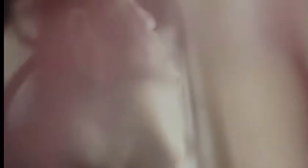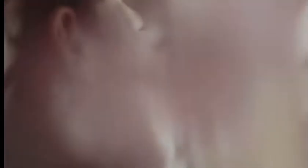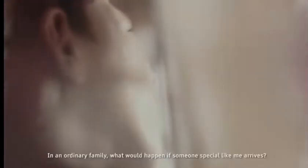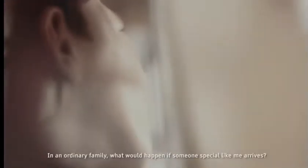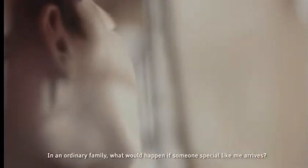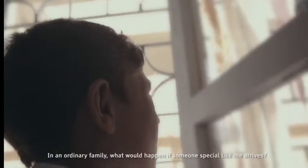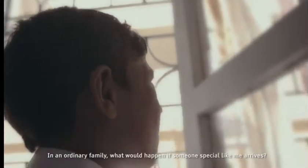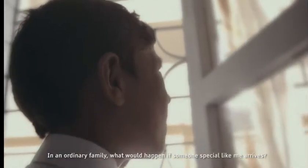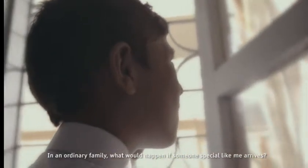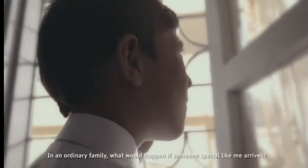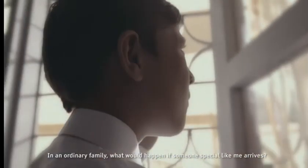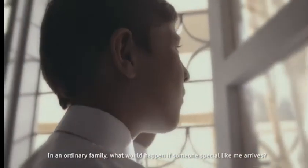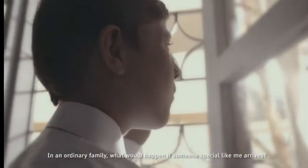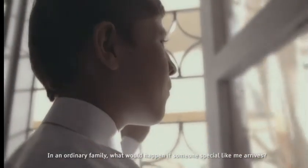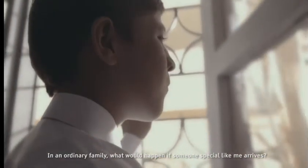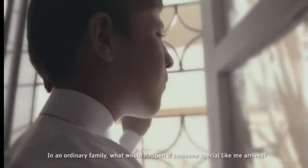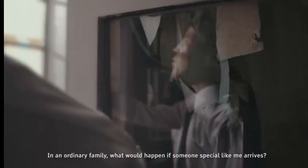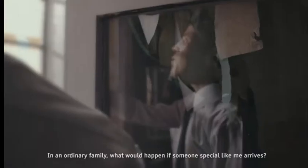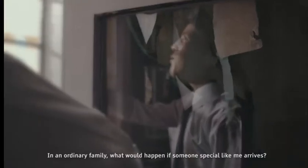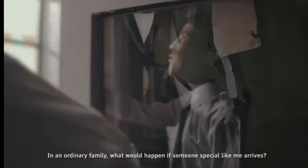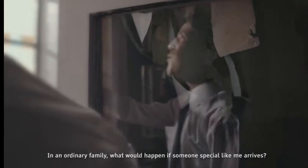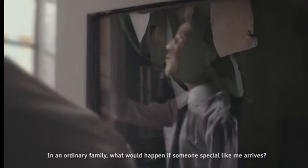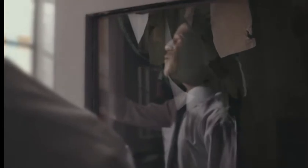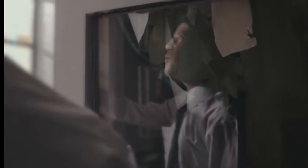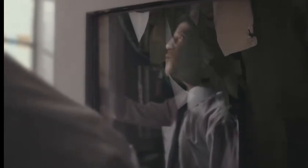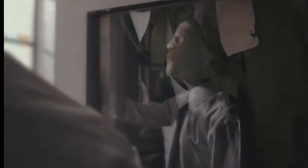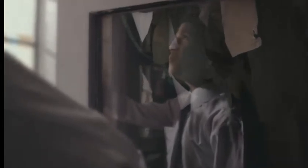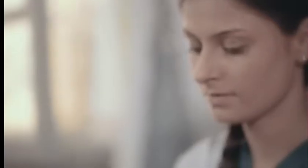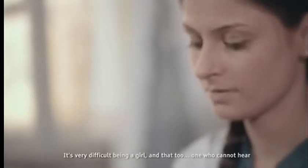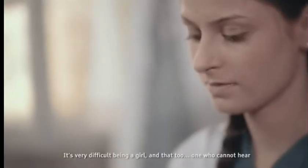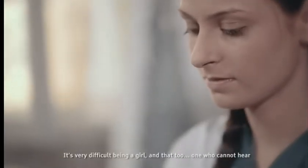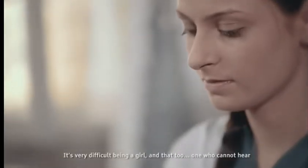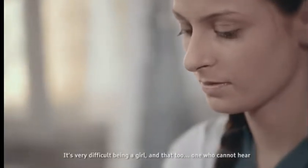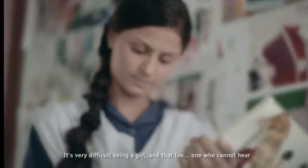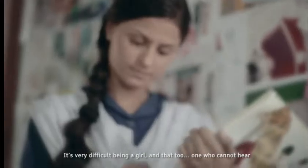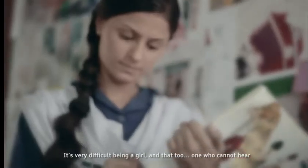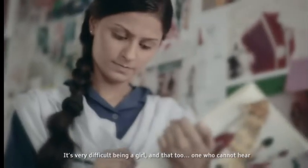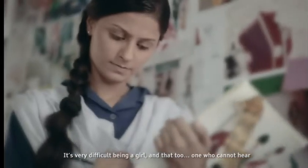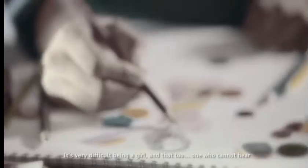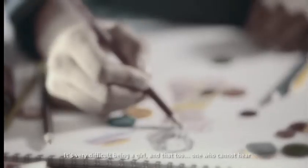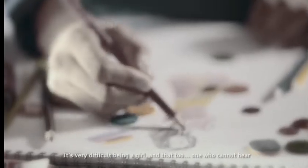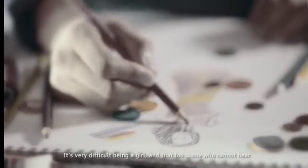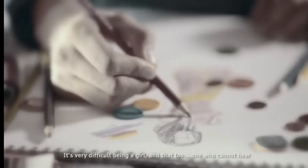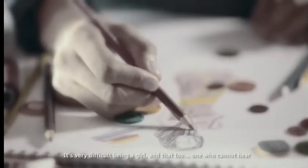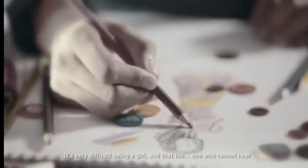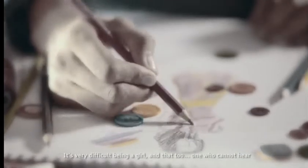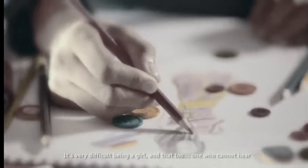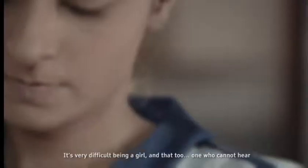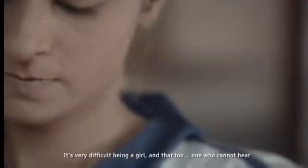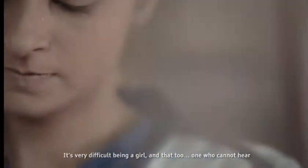ایک عام فیملی میں کوئی مجھ جیسا آجائے تو کیا ہوگا؟ لڑکی ہونا بہت مشکل ہے اوپر سے مجھے